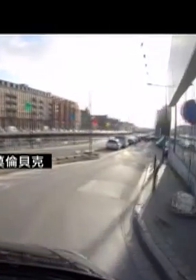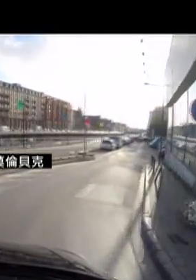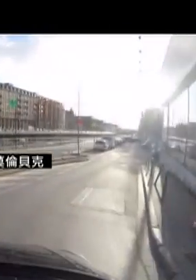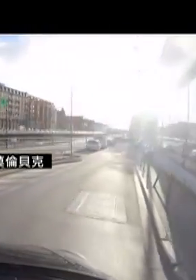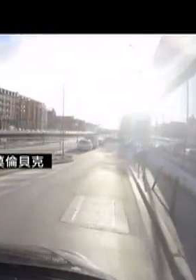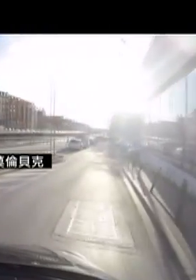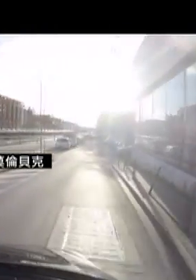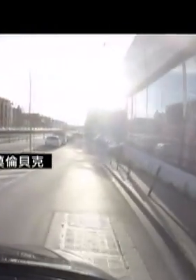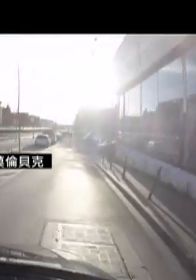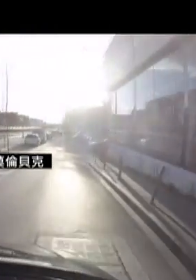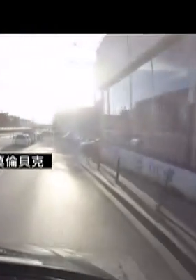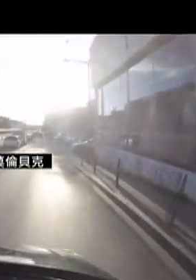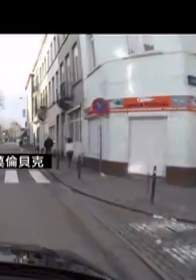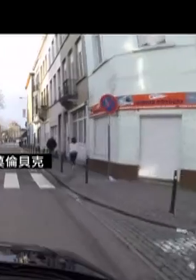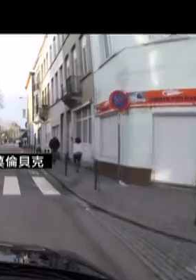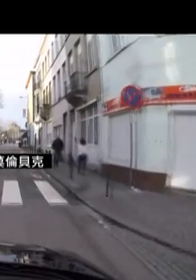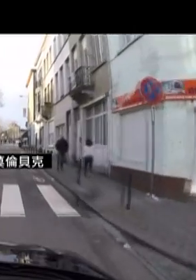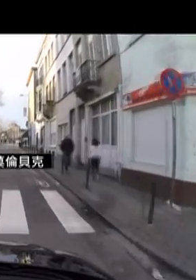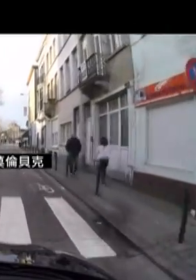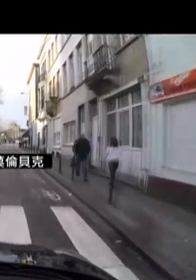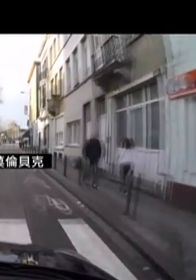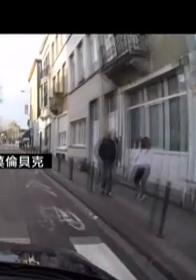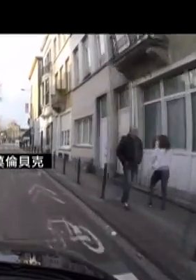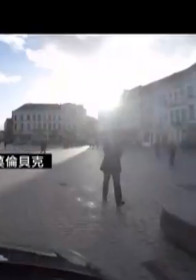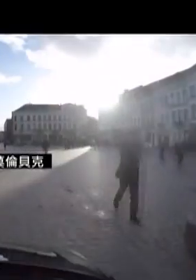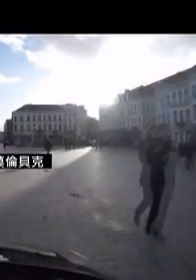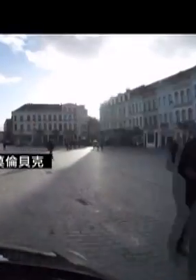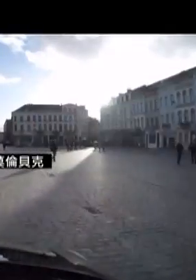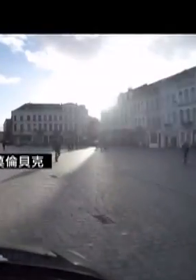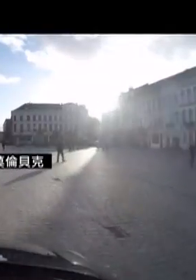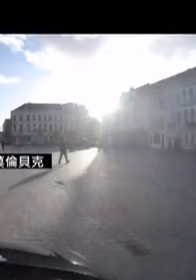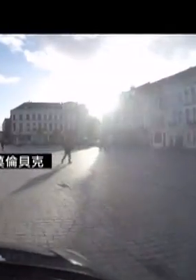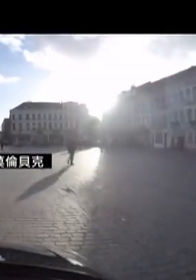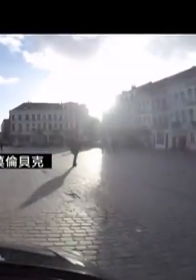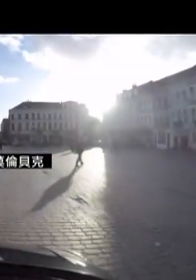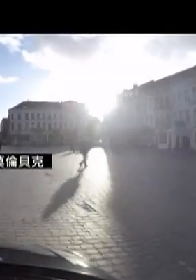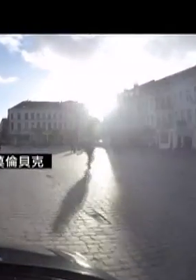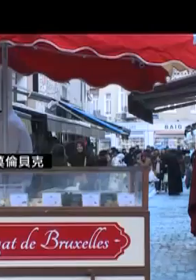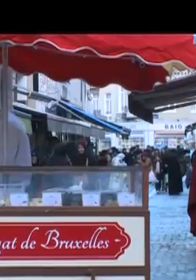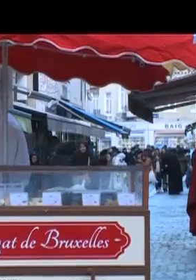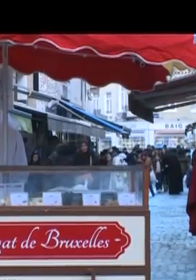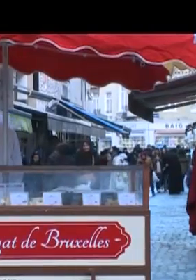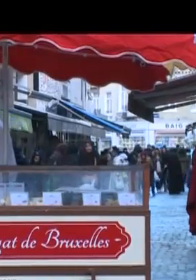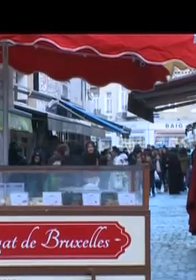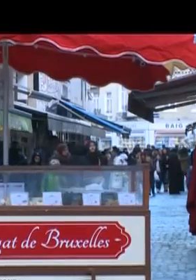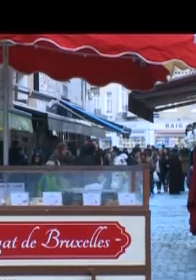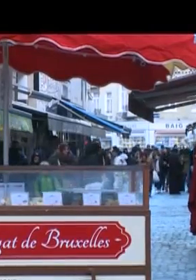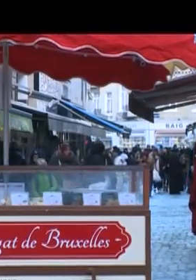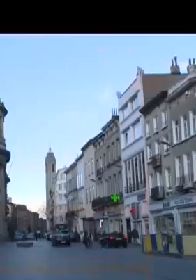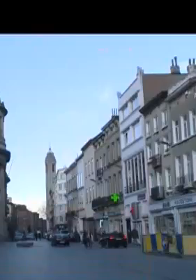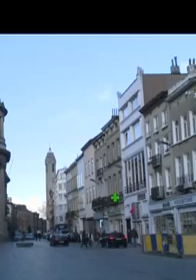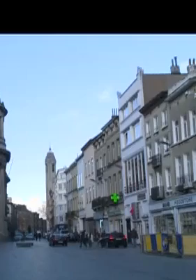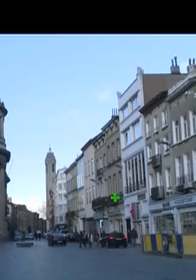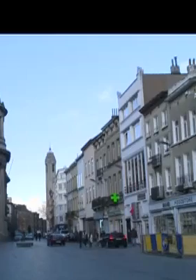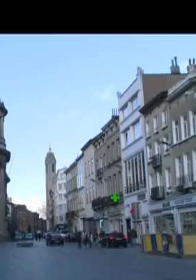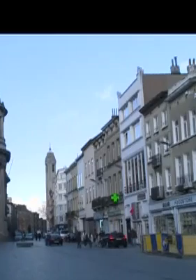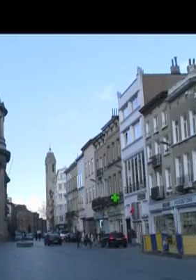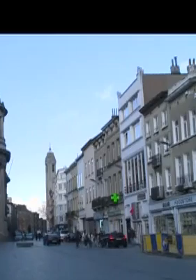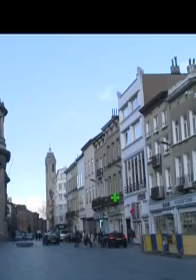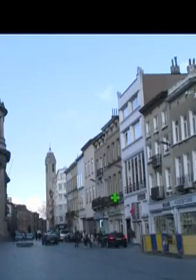布鲁塞尔十分钟车程外，气氛诡谲骤变。35%穆斯林、90,000人口小镇莫